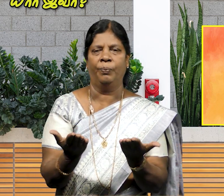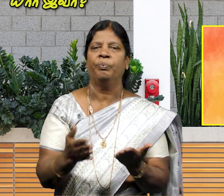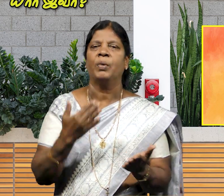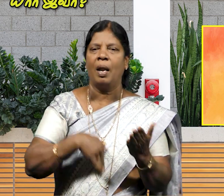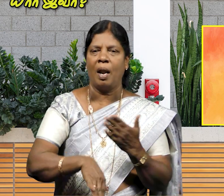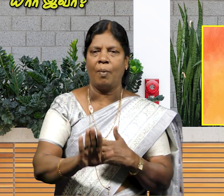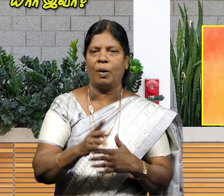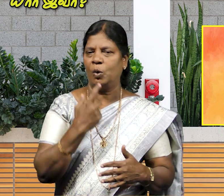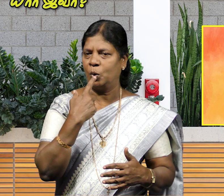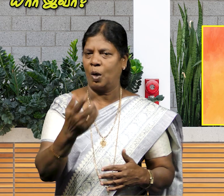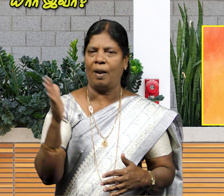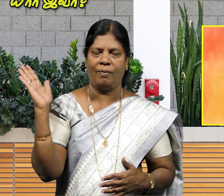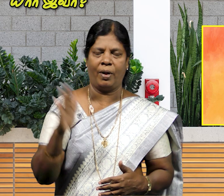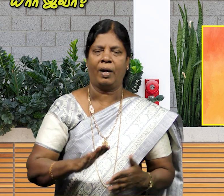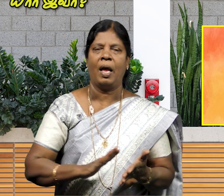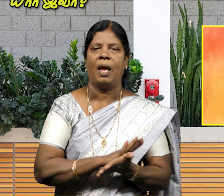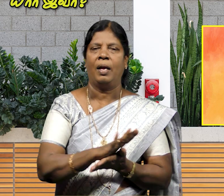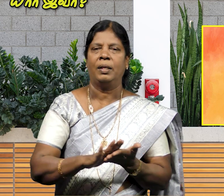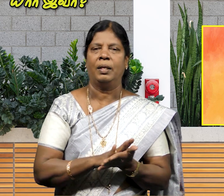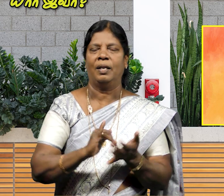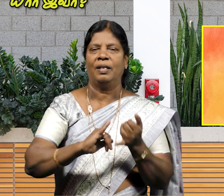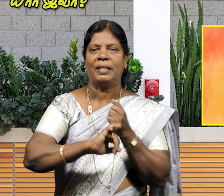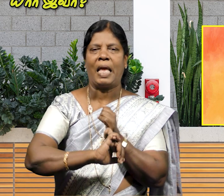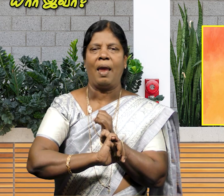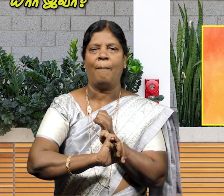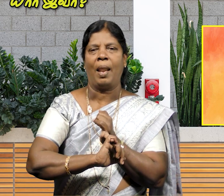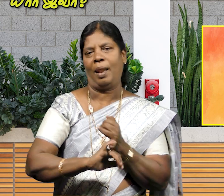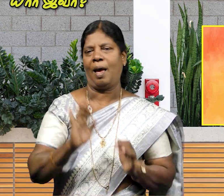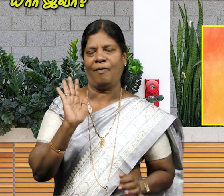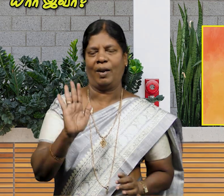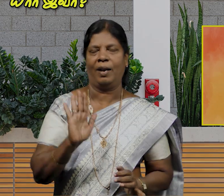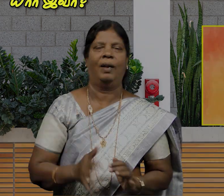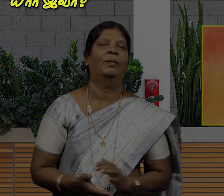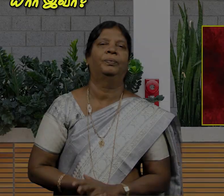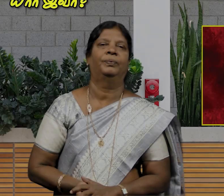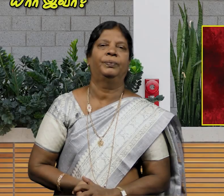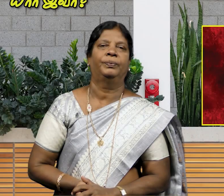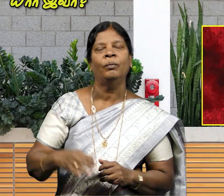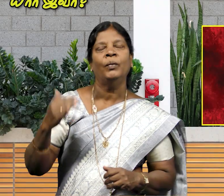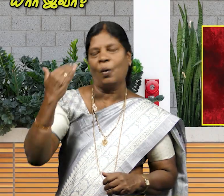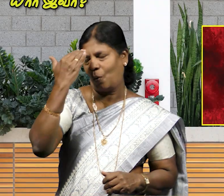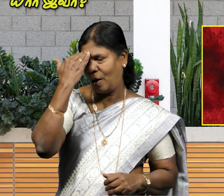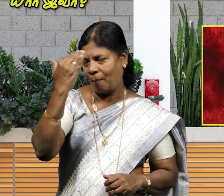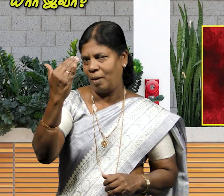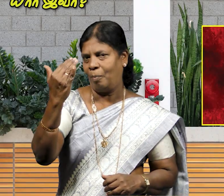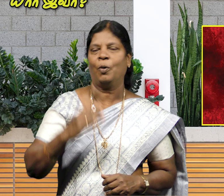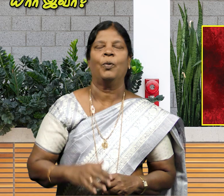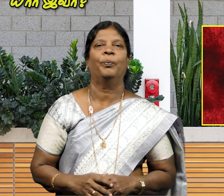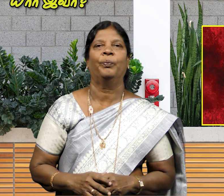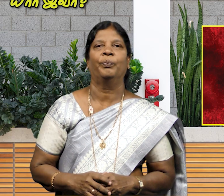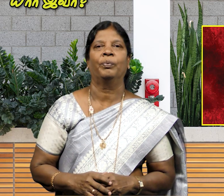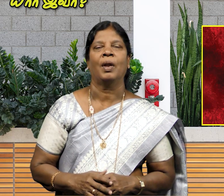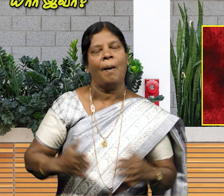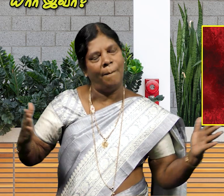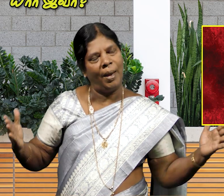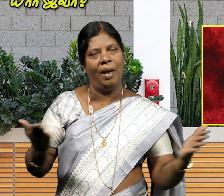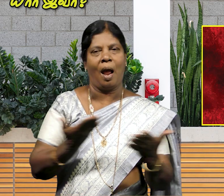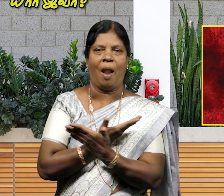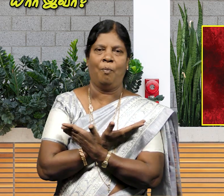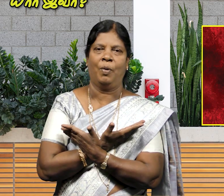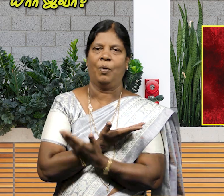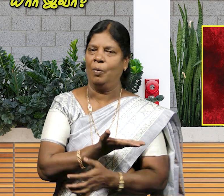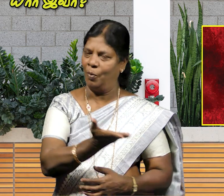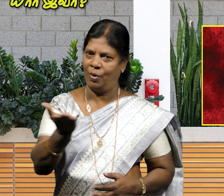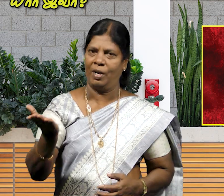பரிசுத்த வேதாகமத்திலிருந்து நமக்கு விளக்க வருகிறார் திரு சைமன் அவர்கள். உயர் மதிப்புக்கும் பேரன்புக்கும்